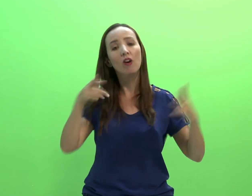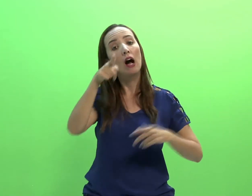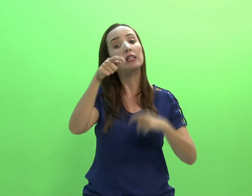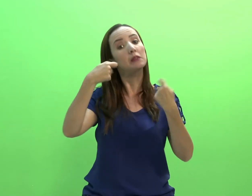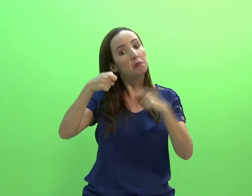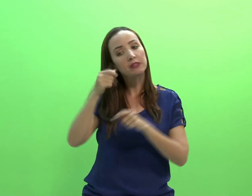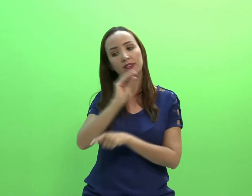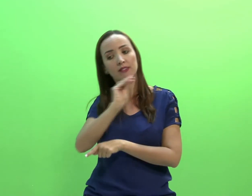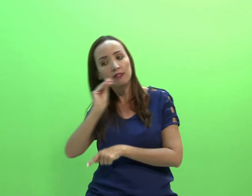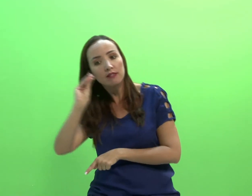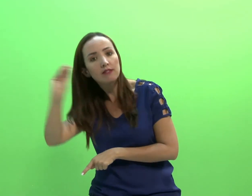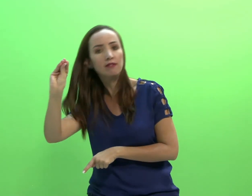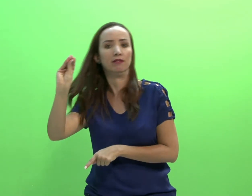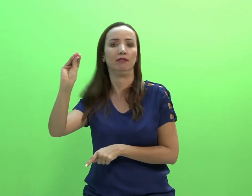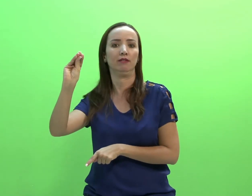Então, você precisa